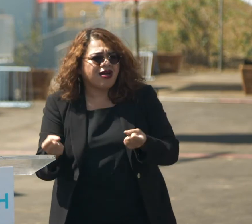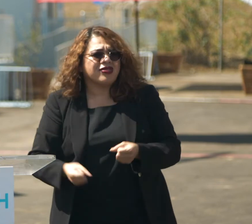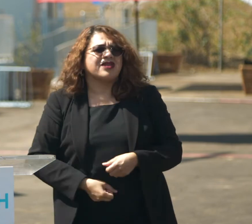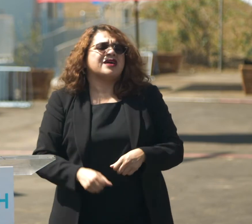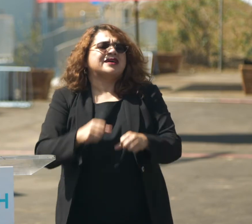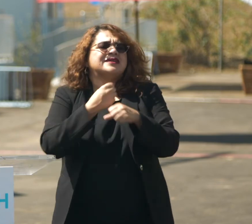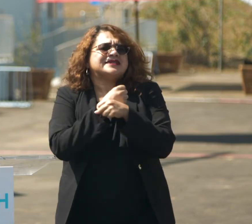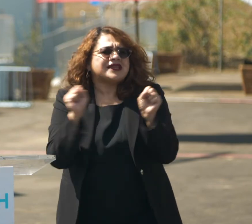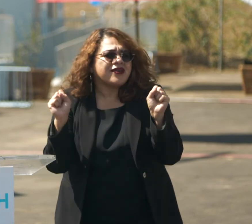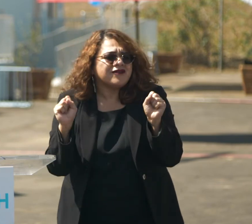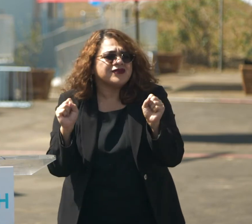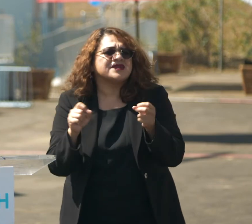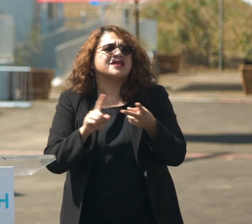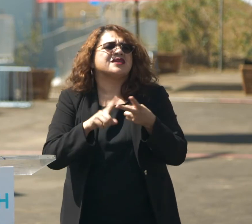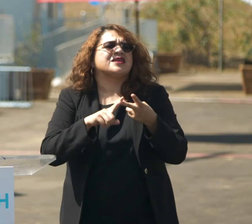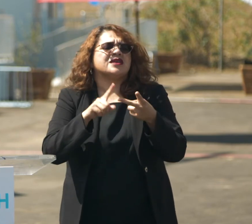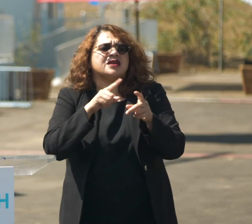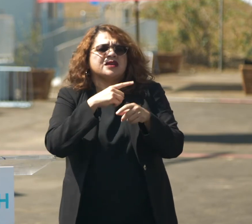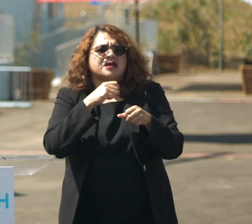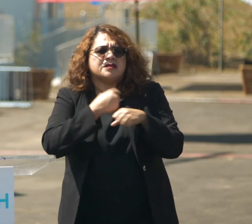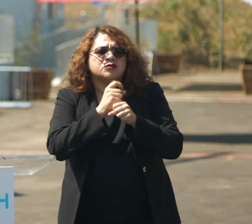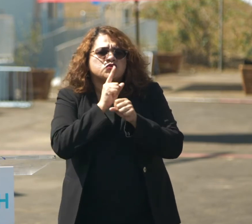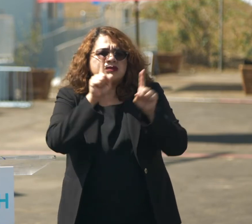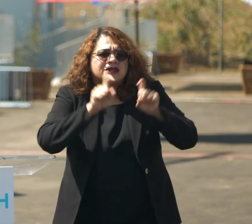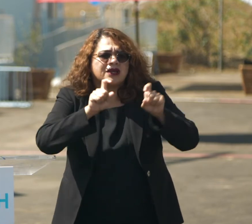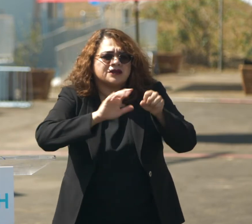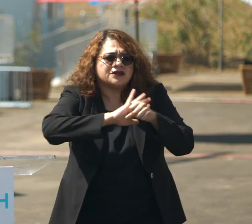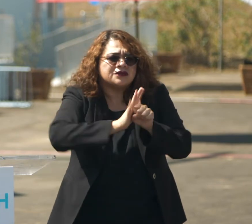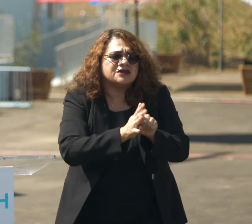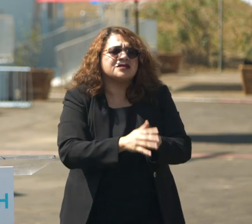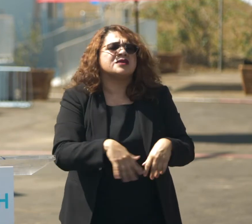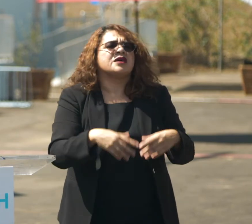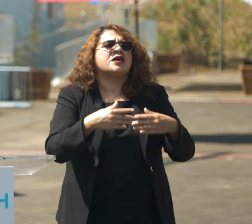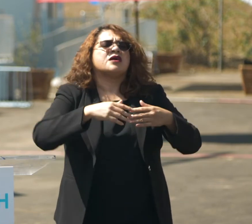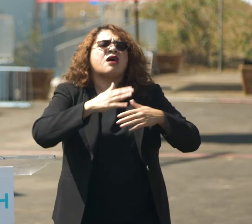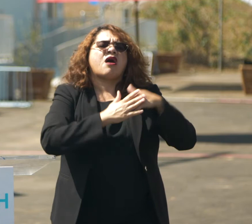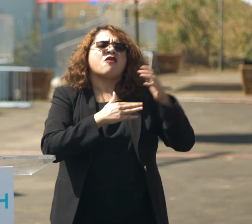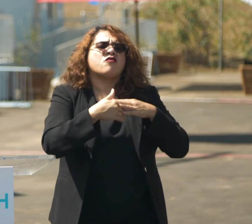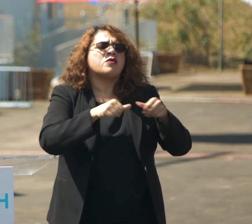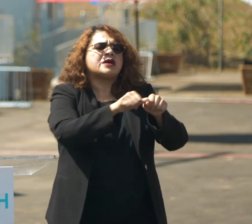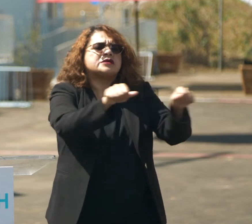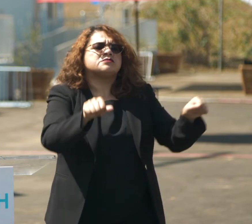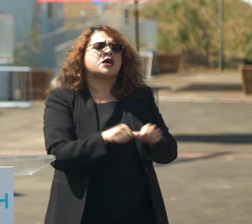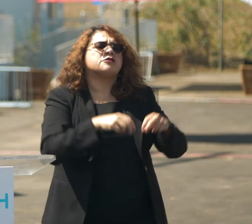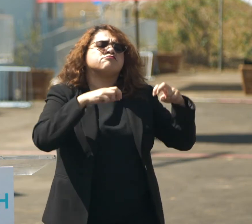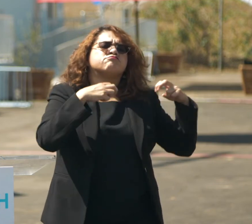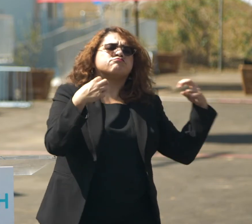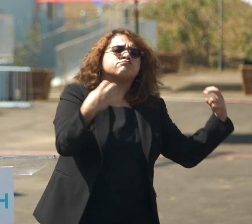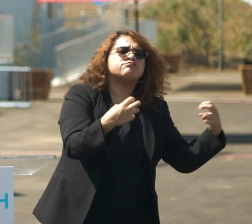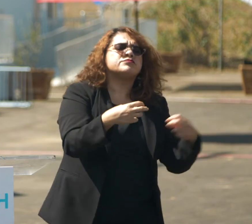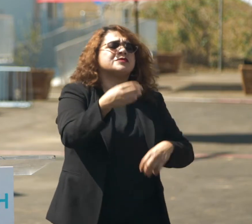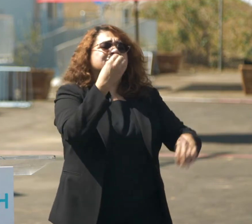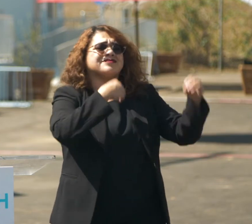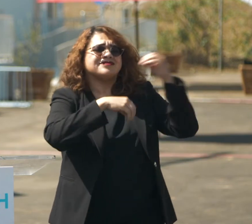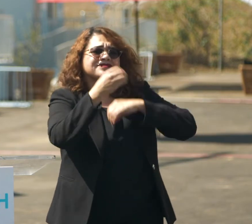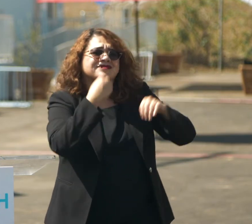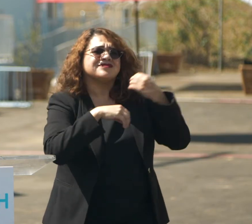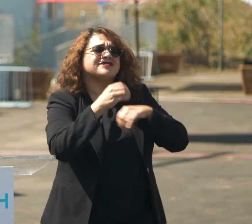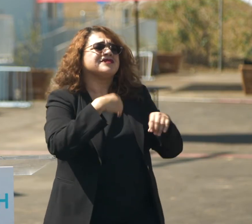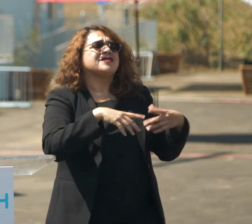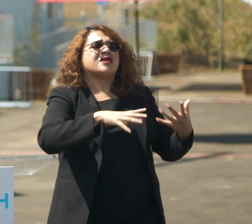seguridad para COVID-19, amplias áreas comunes que incluyen cocina, comedor,